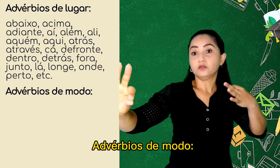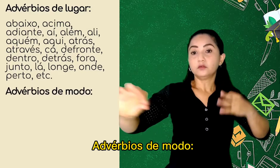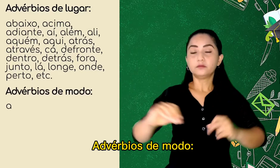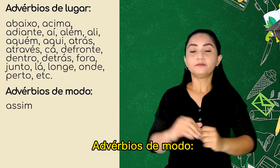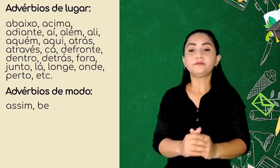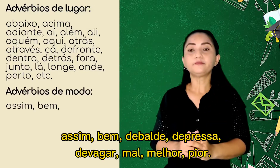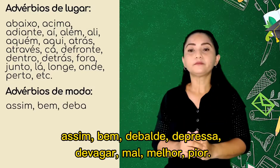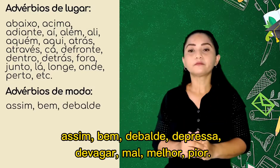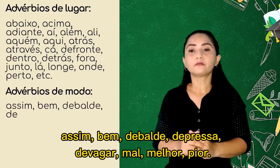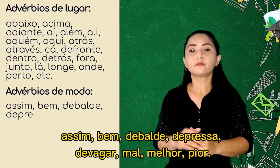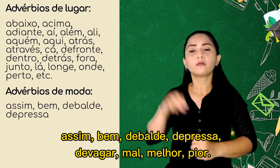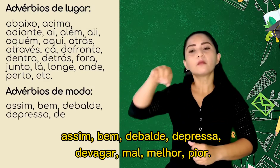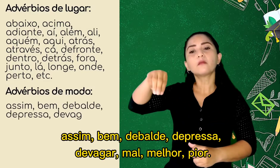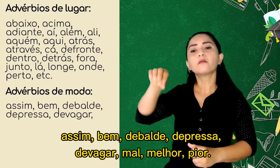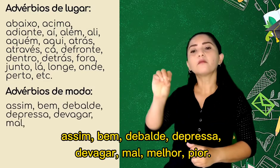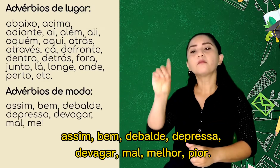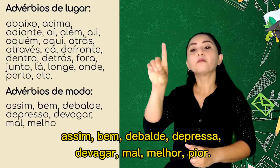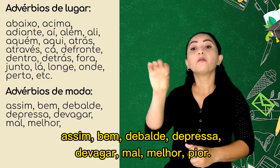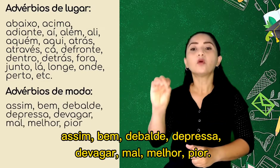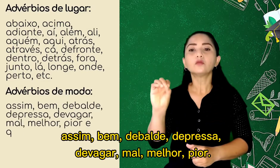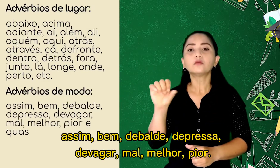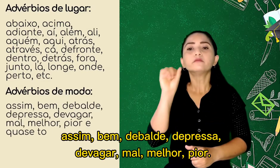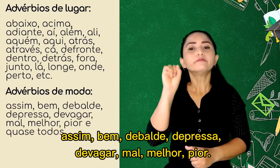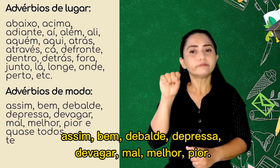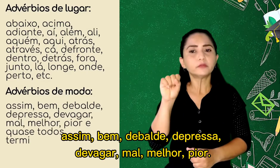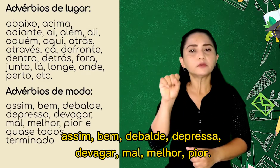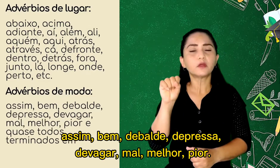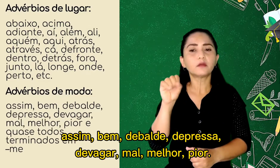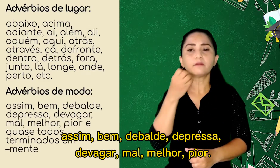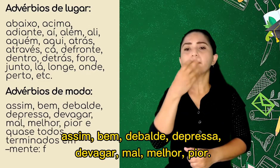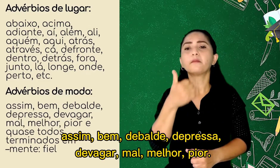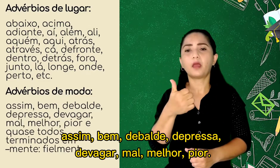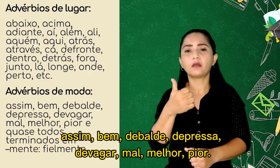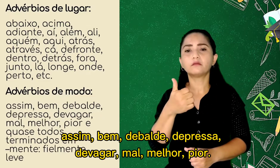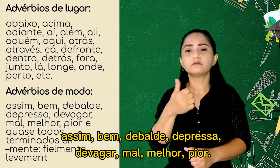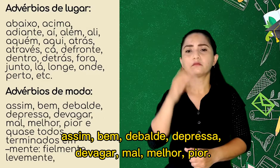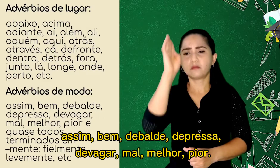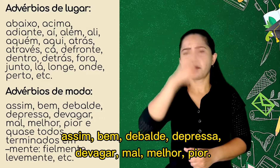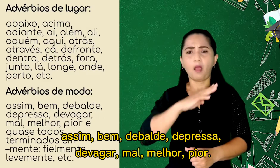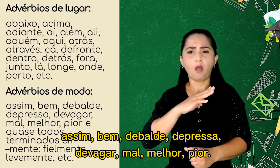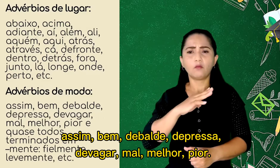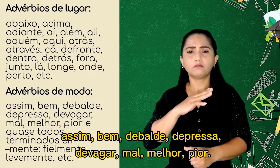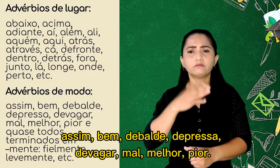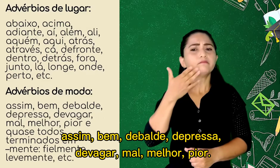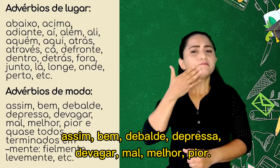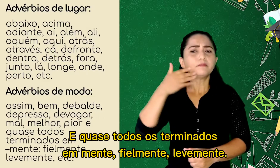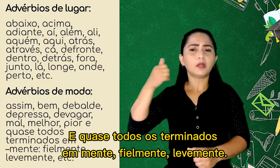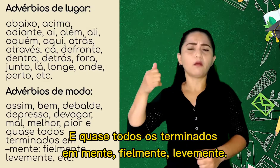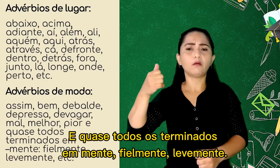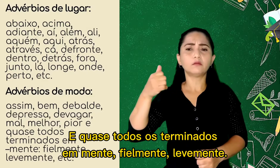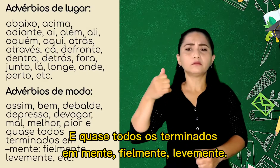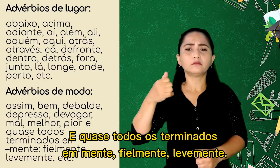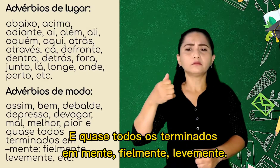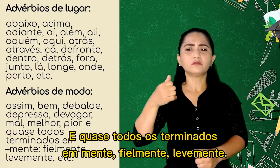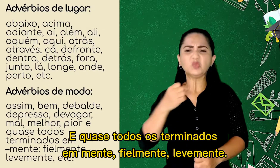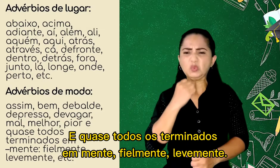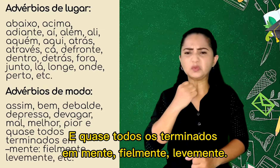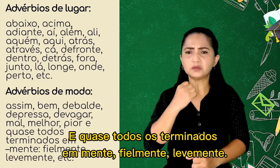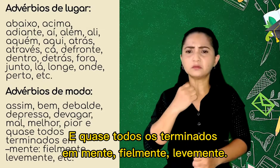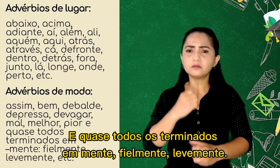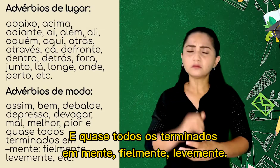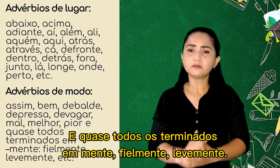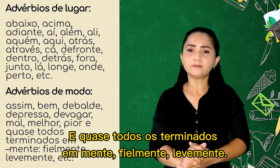modo, assim, bem, debalde, depressa, devagar, mal, melhor, pior. E quase todos